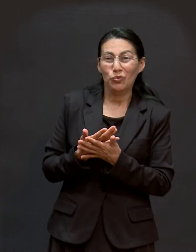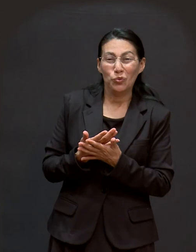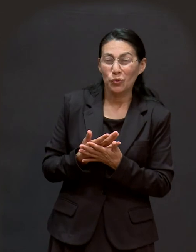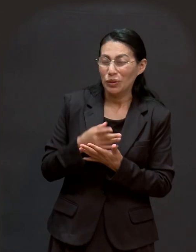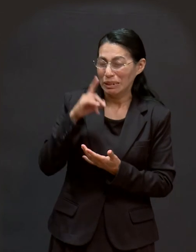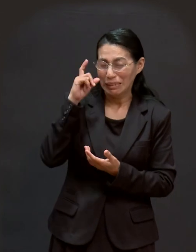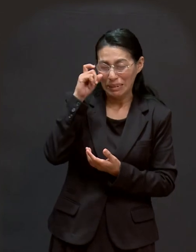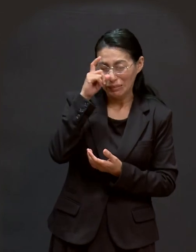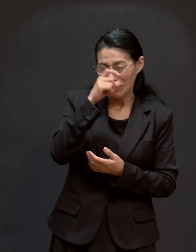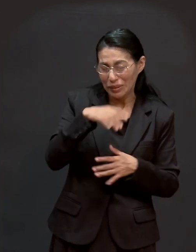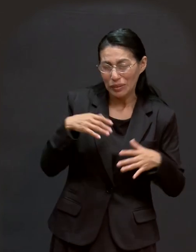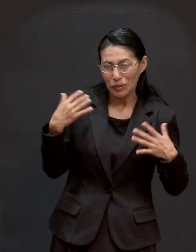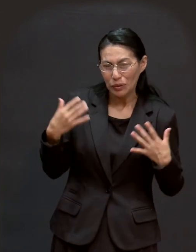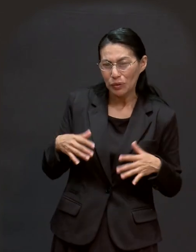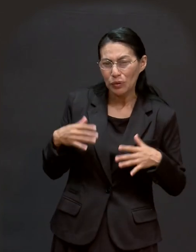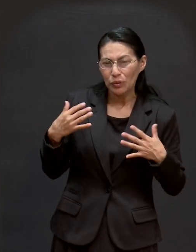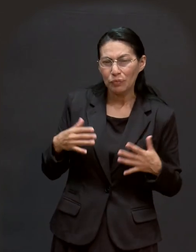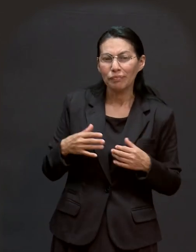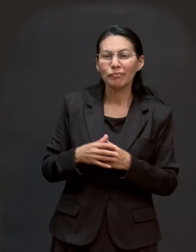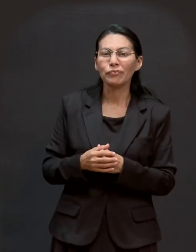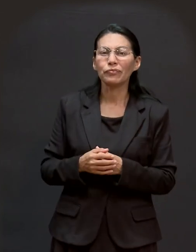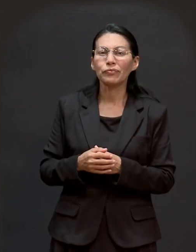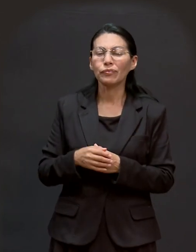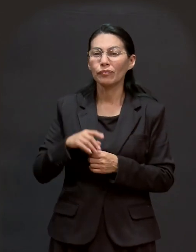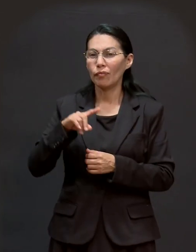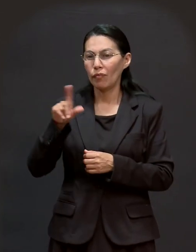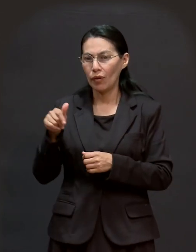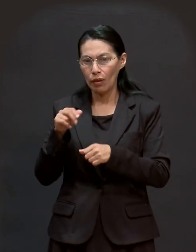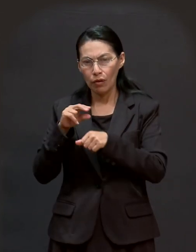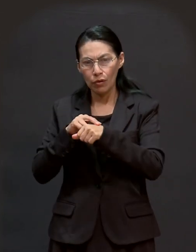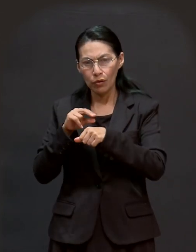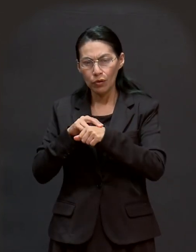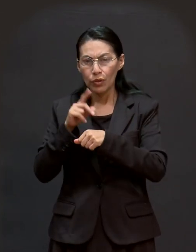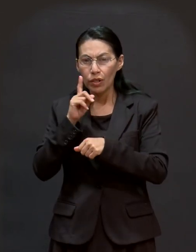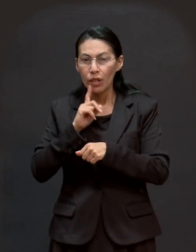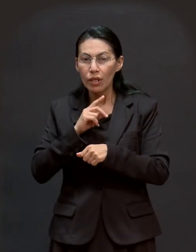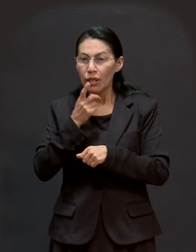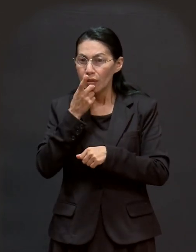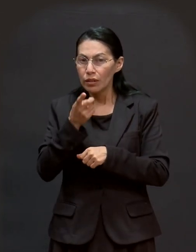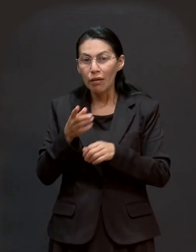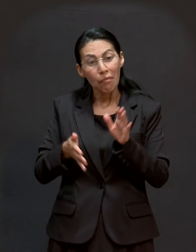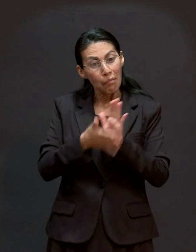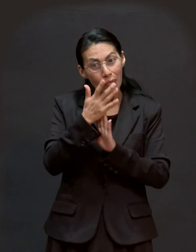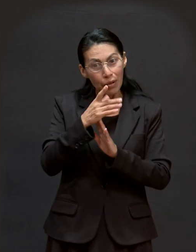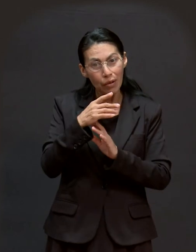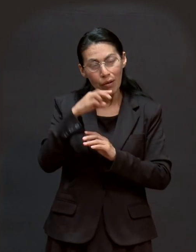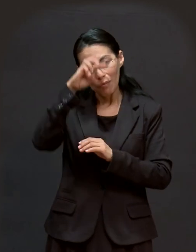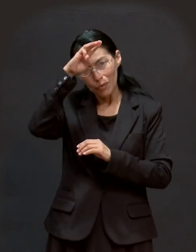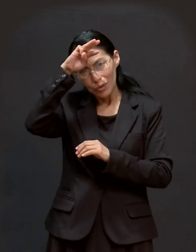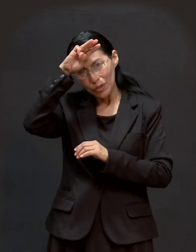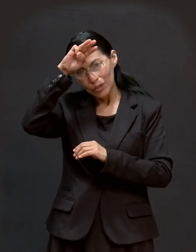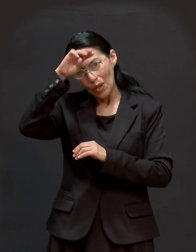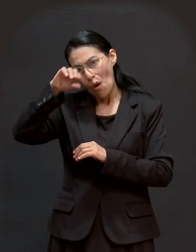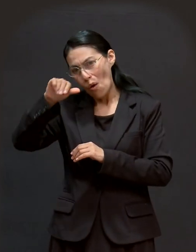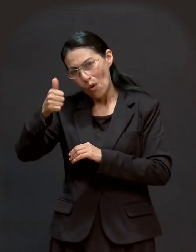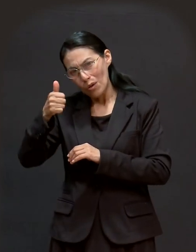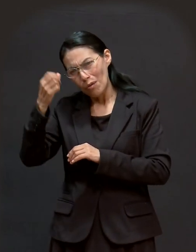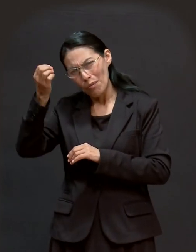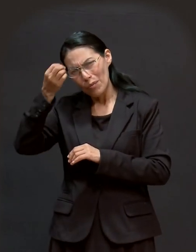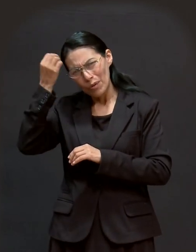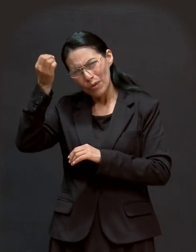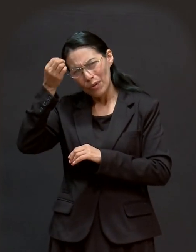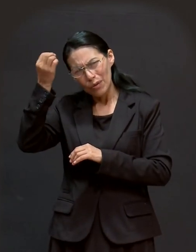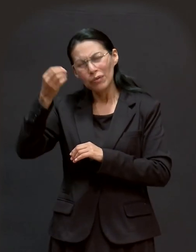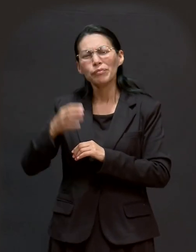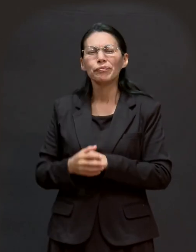sencillamente no no lo esperan después de una propuesta a la doctora regreso le dice no dulce vía monterrey quiero que